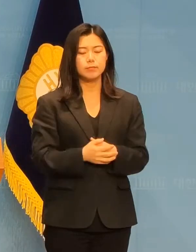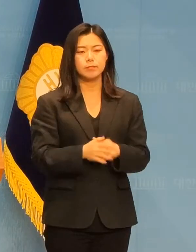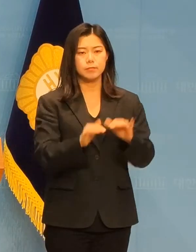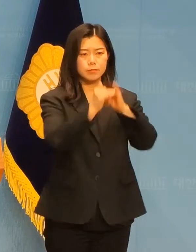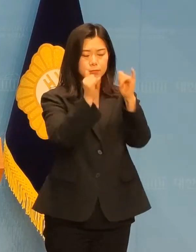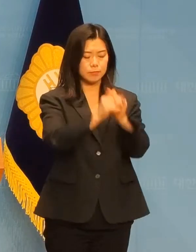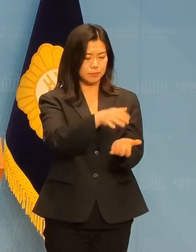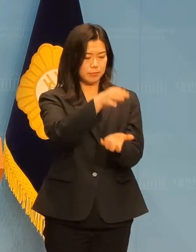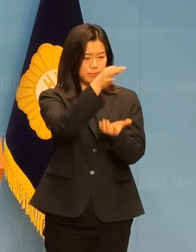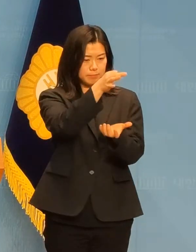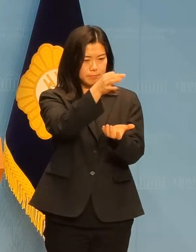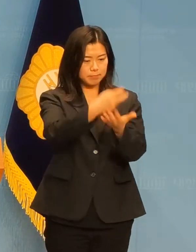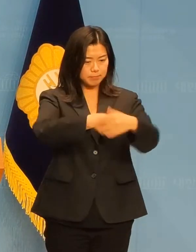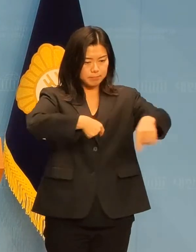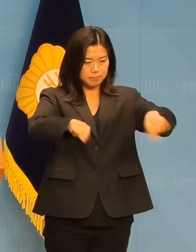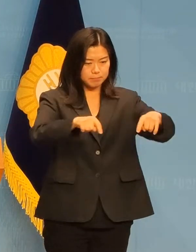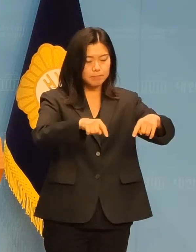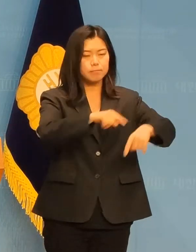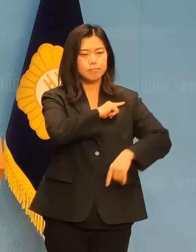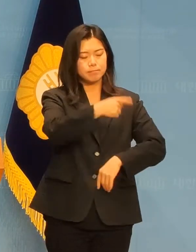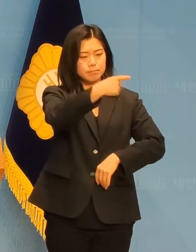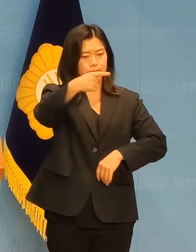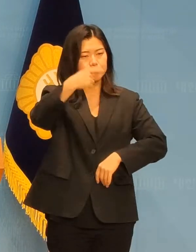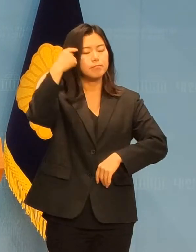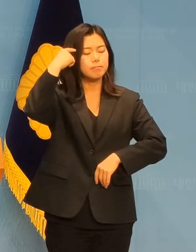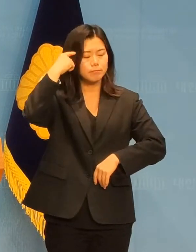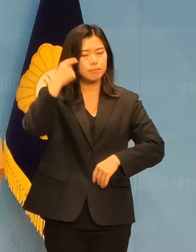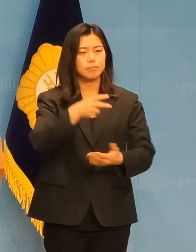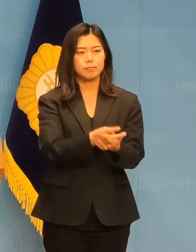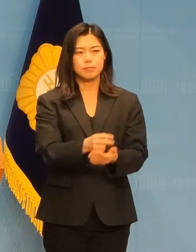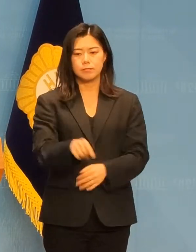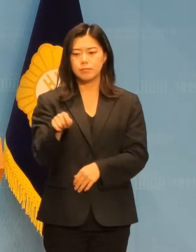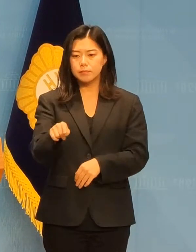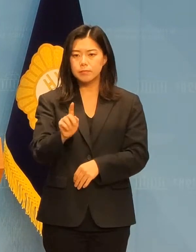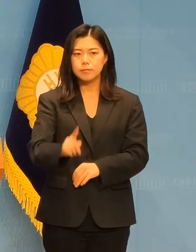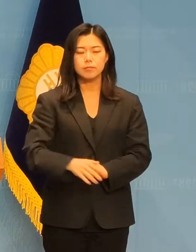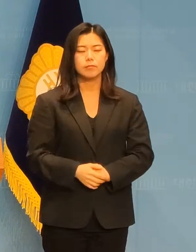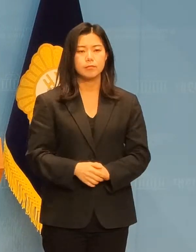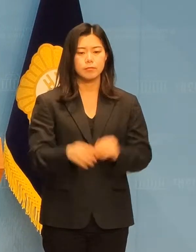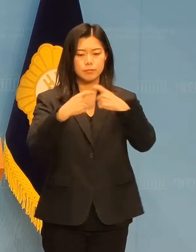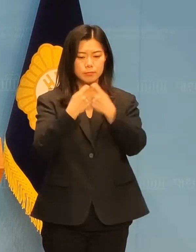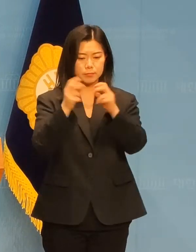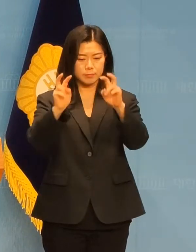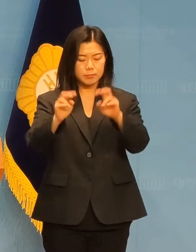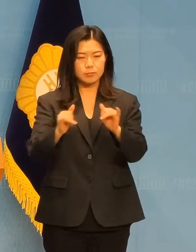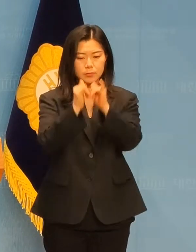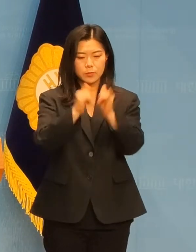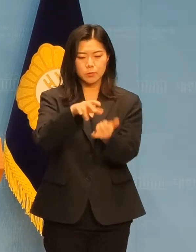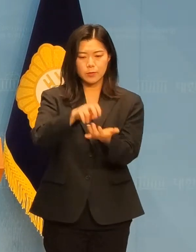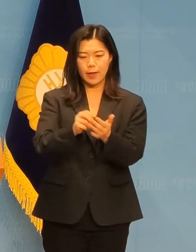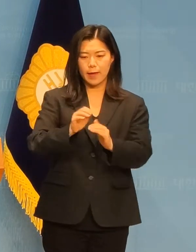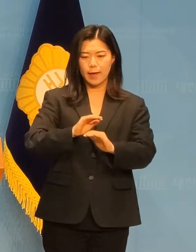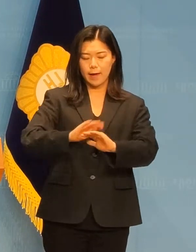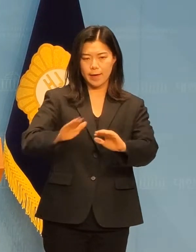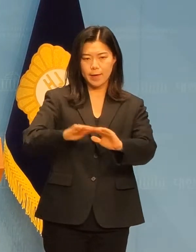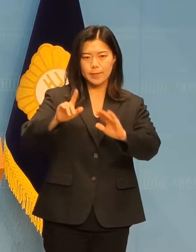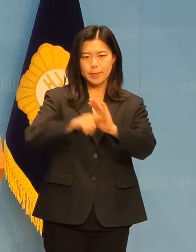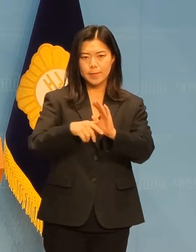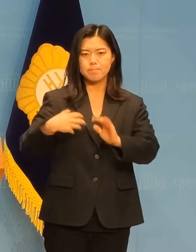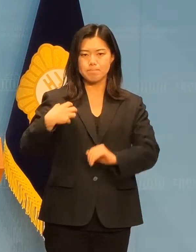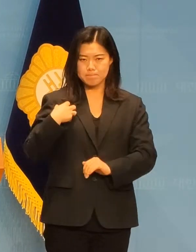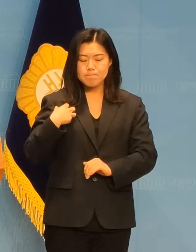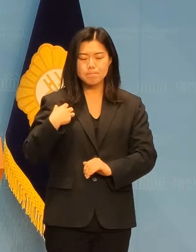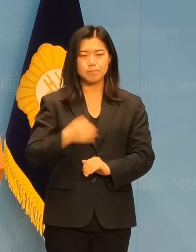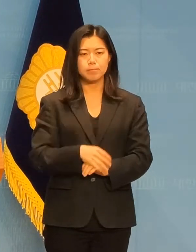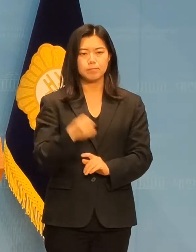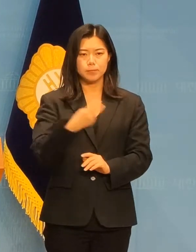사회적 가치를 정책의 중심에 두도록 하는 법안이고, 다른 하나는 민간을 사회문제 해결의 주체로 인정하고 성과에